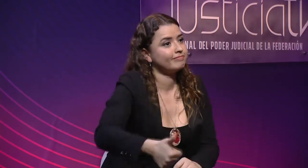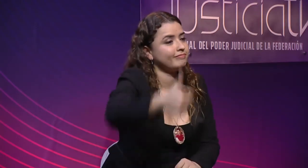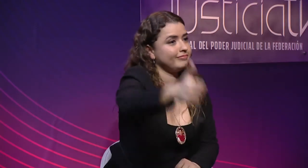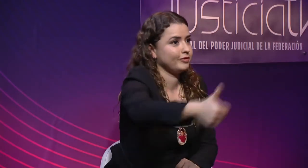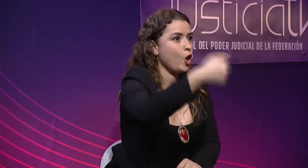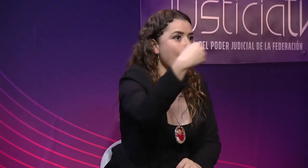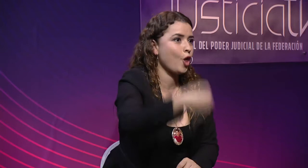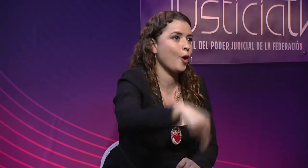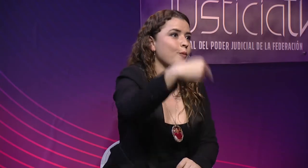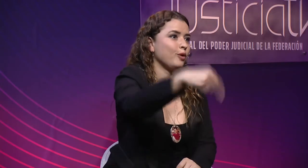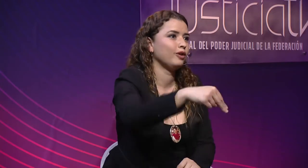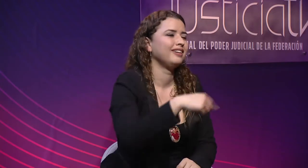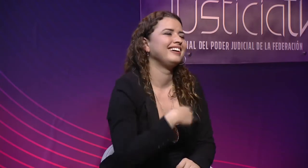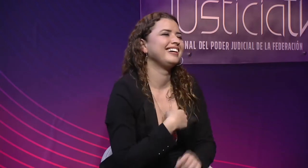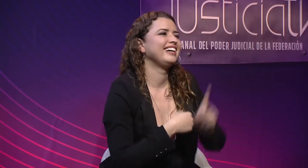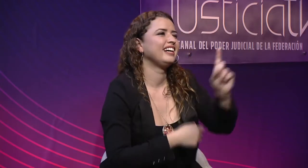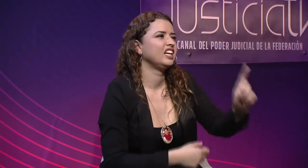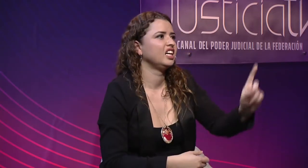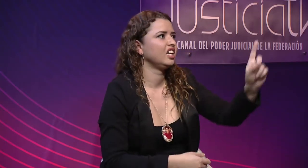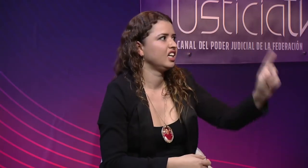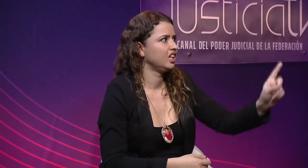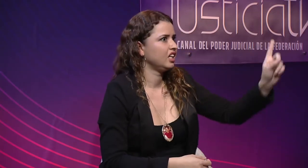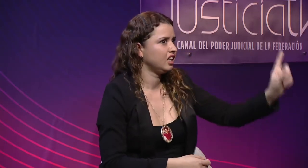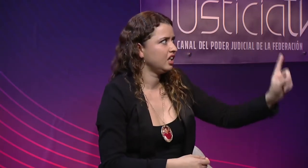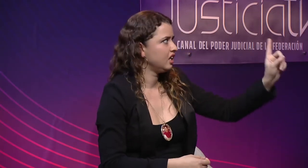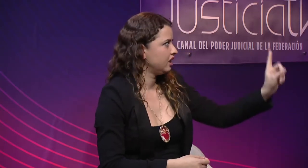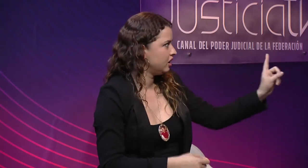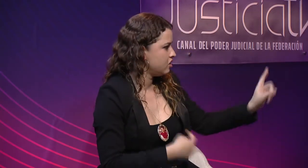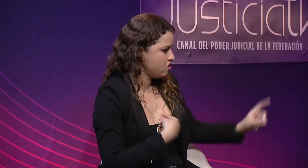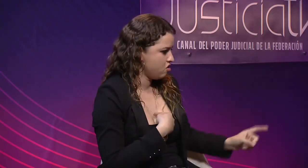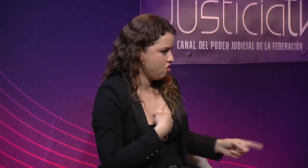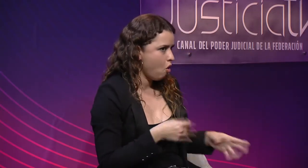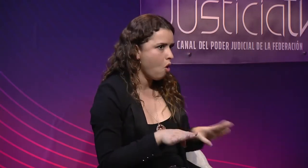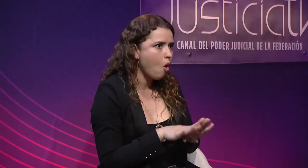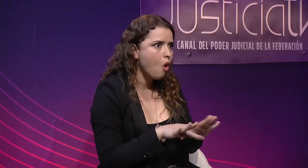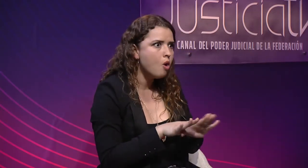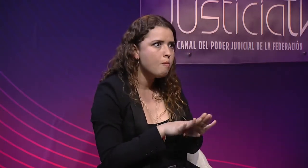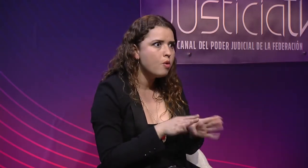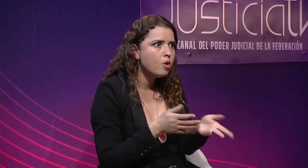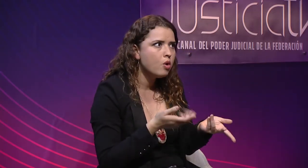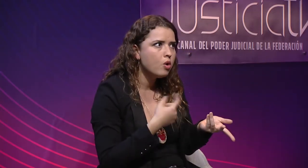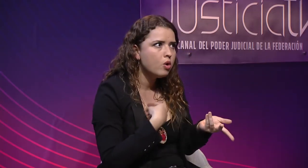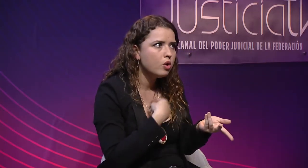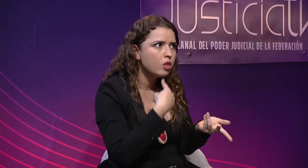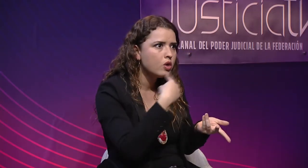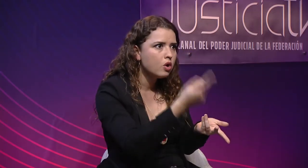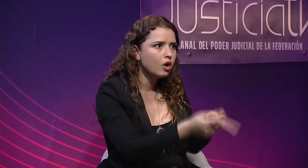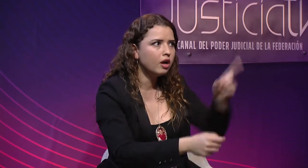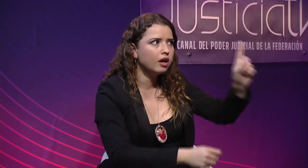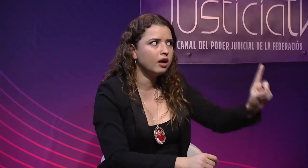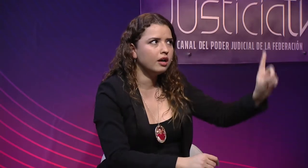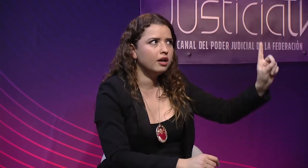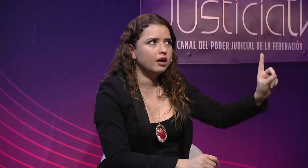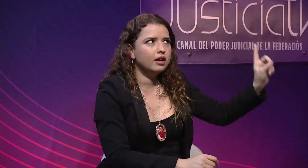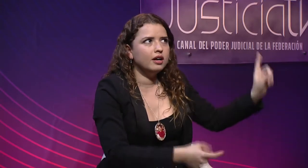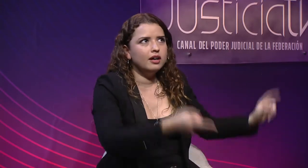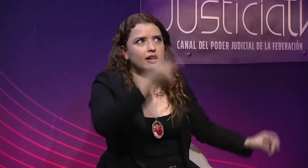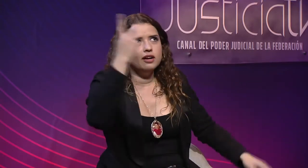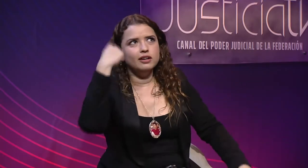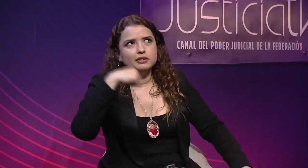entonces empezó a hacer preguntas de cada uno el nombre. Yo dije, cada uno hay que decir el nombre. ¿Yo cómo lo voy a decir? ¿No? Todos estaban diciendo